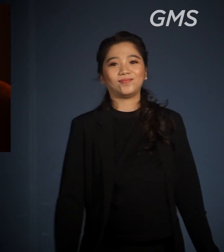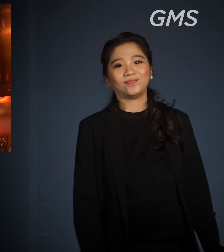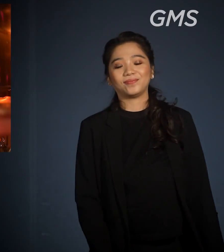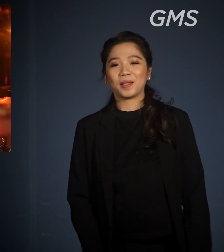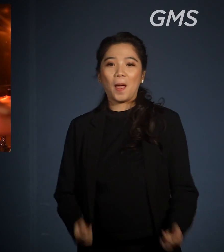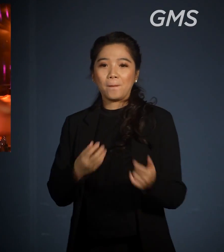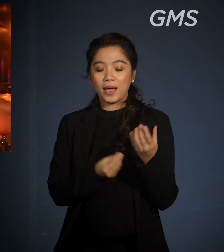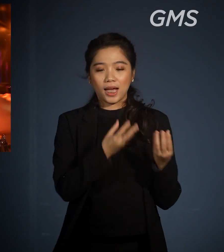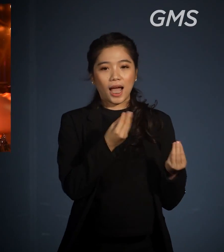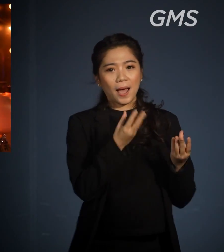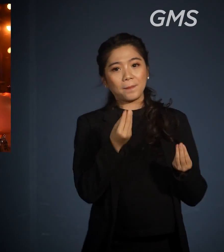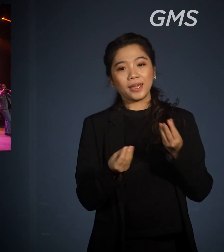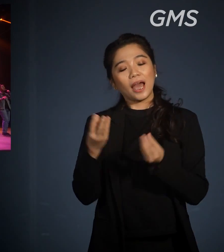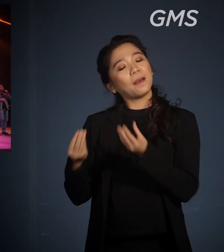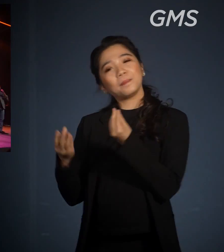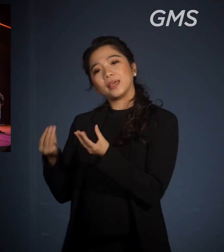Oh,